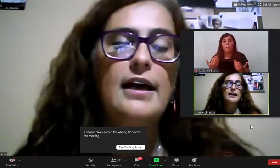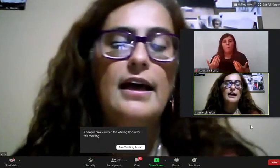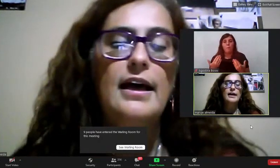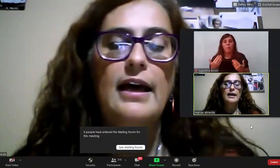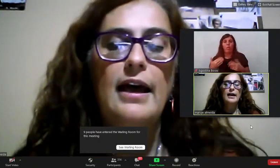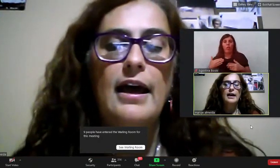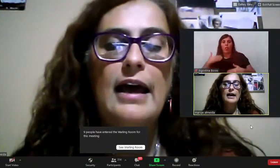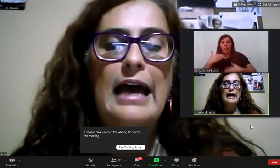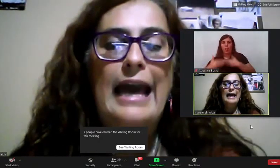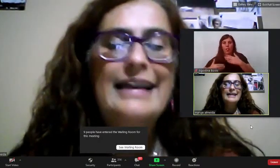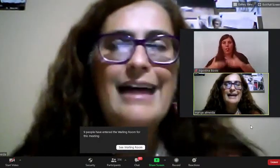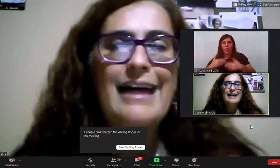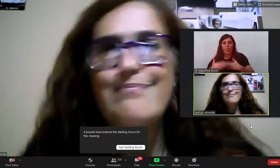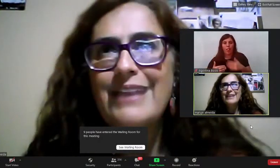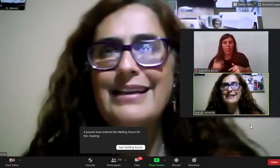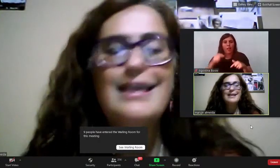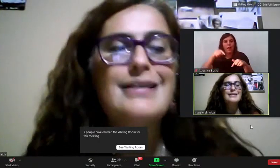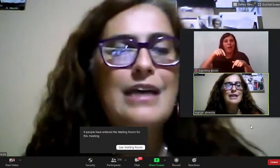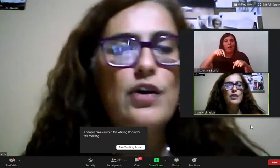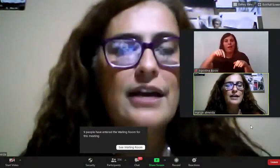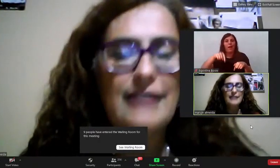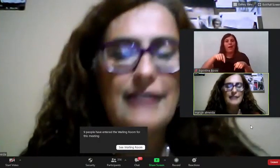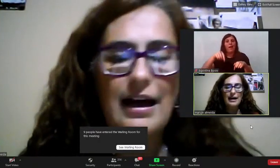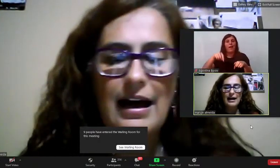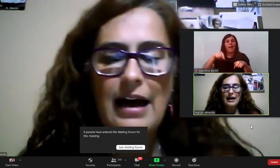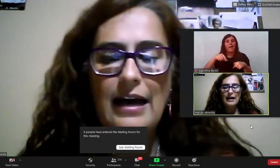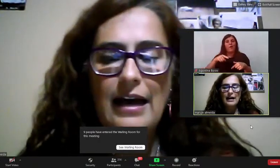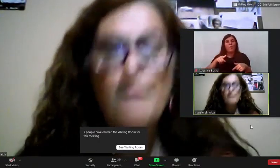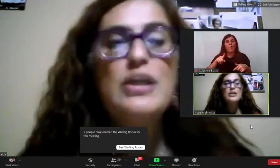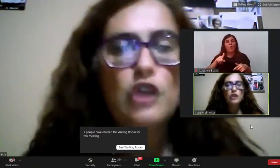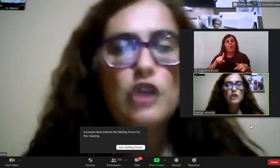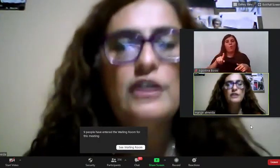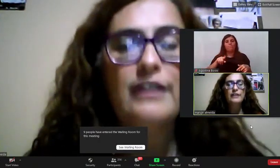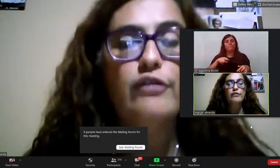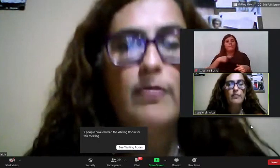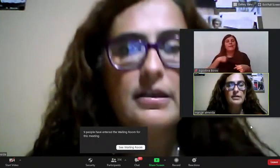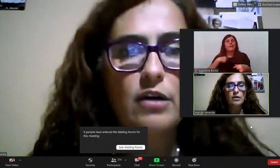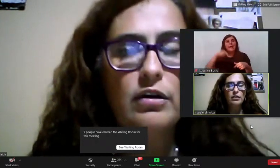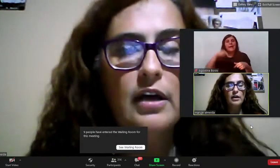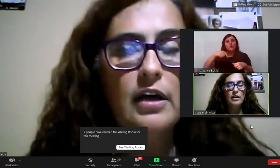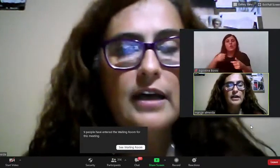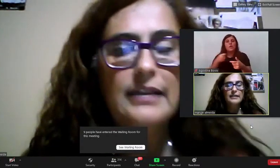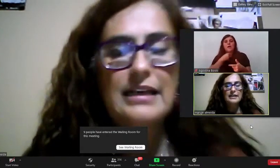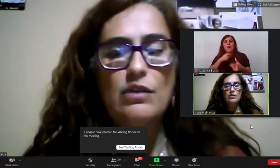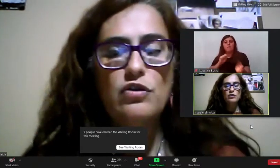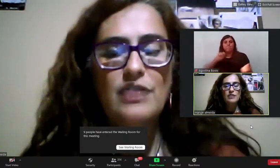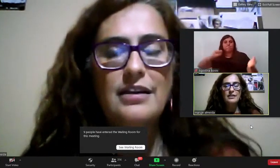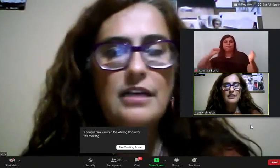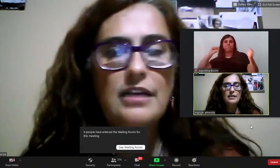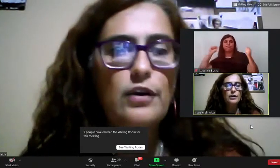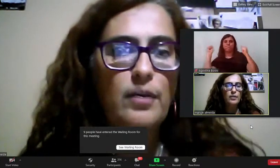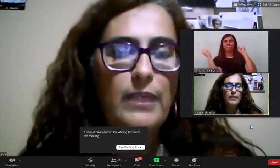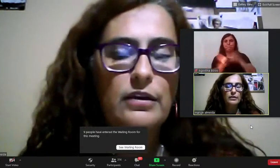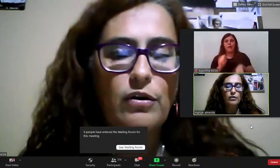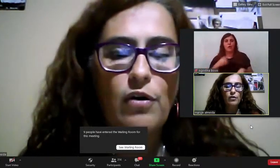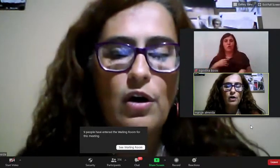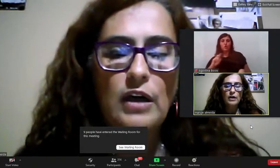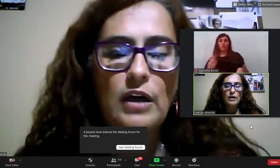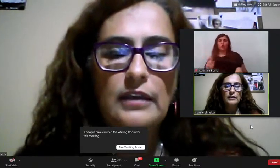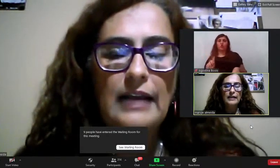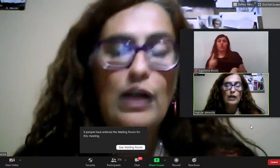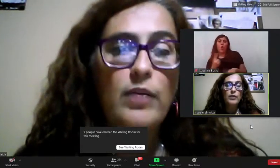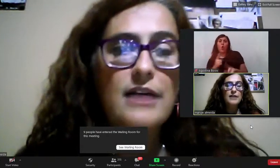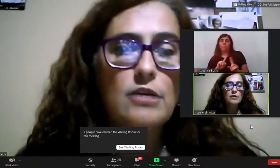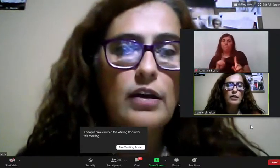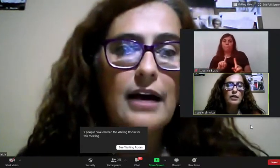adelante este deseo y esta ambición de transformación de esos sentidos respecto